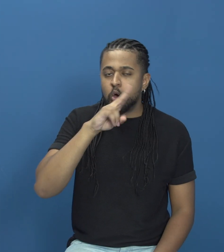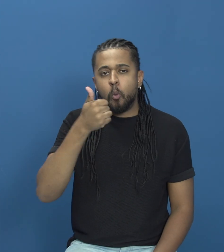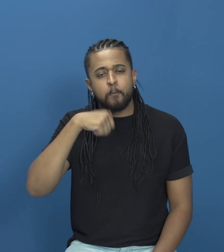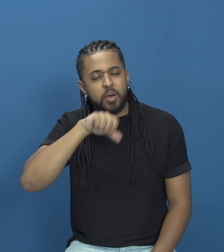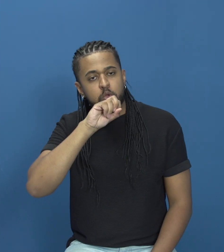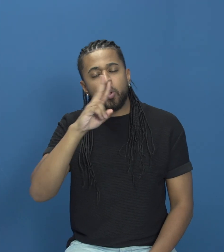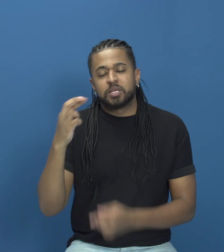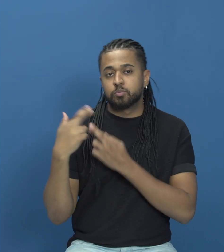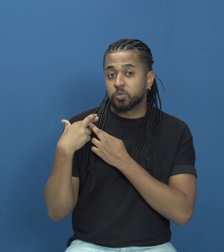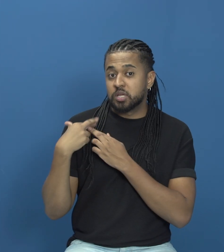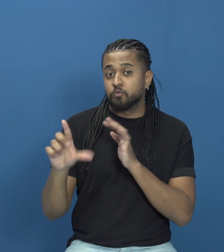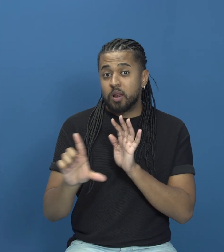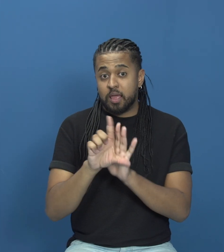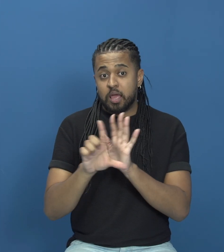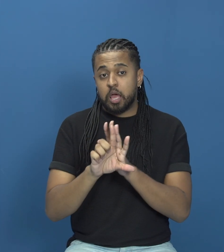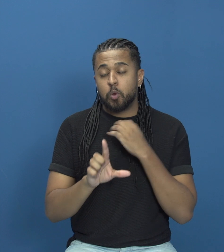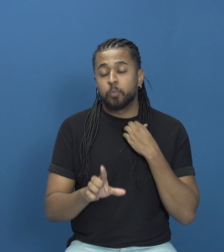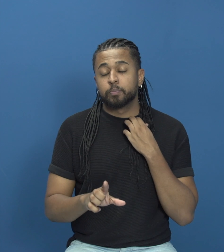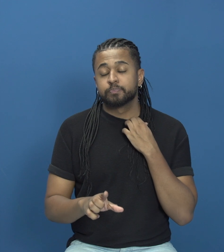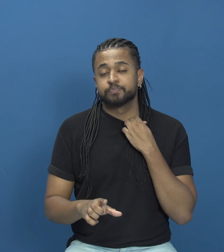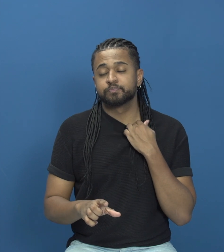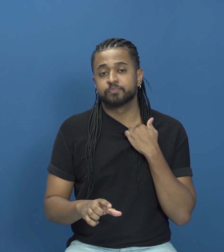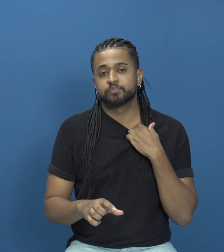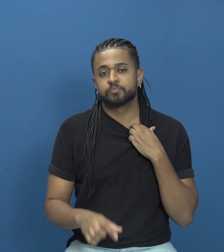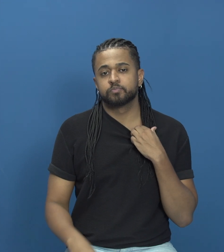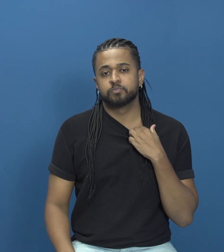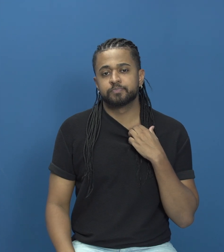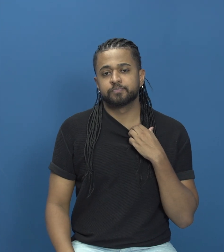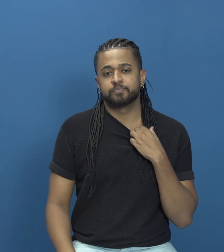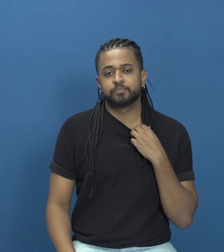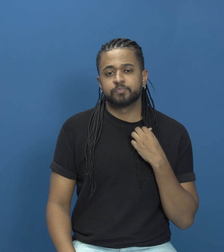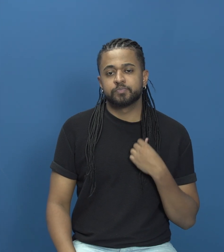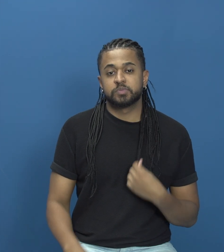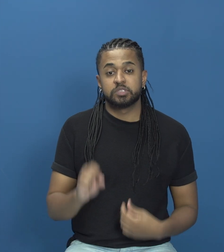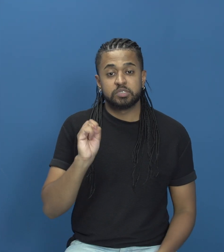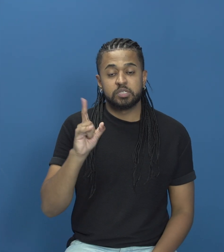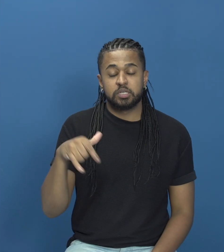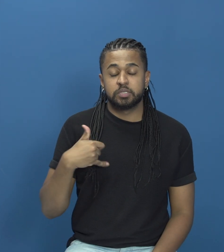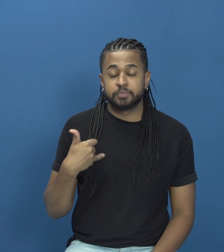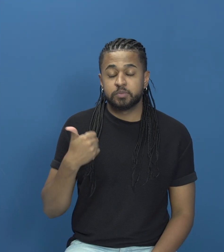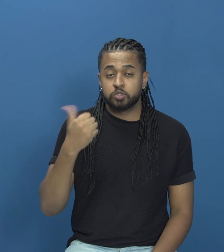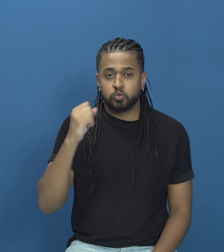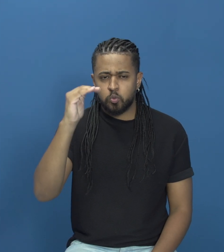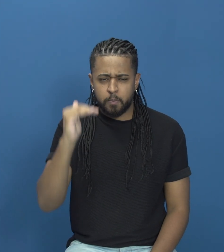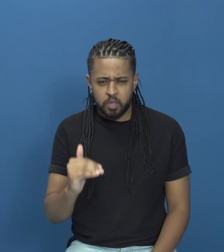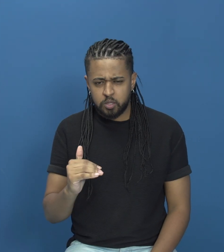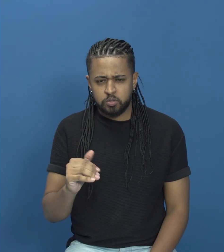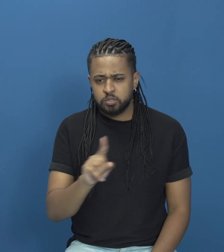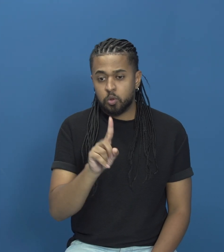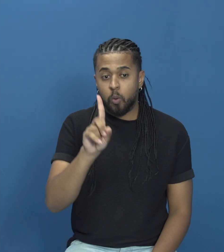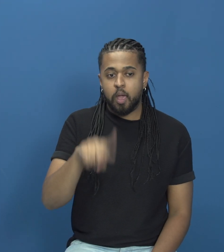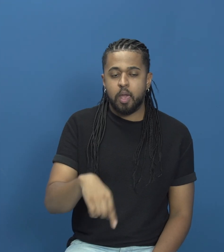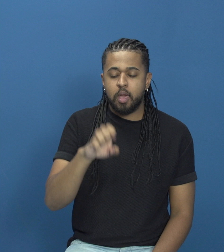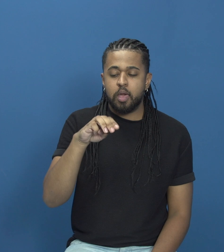ou responsável legalmente constituído, abre parênteses, no caso de menores de 18 anos que não